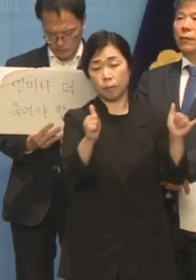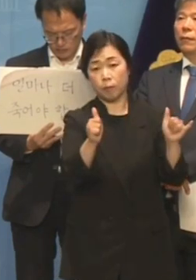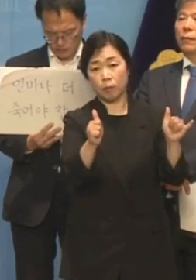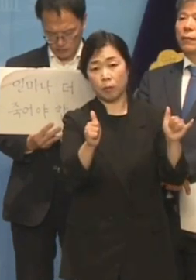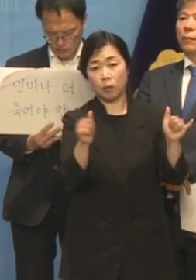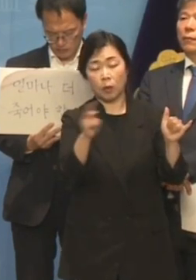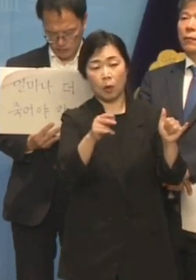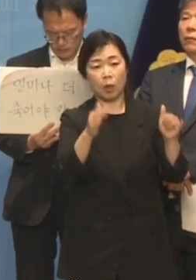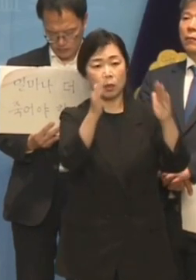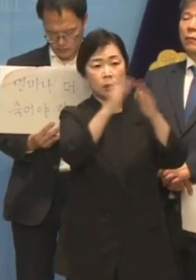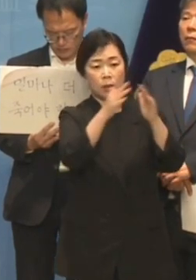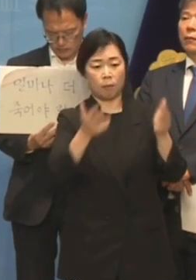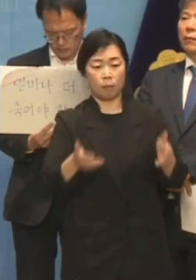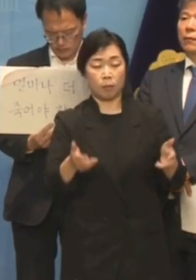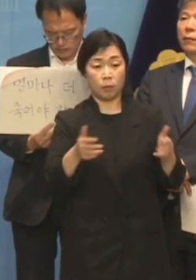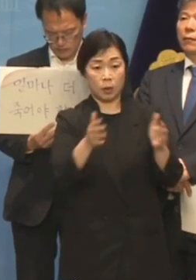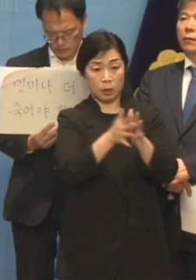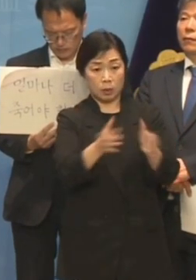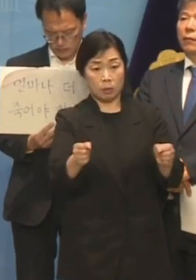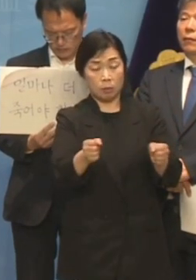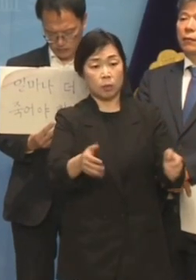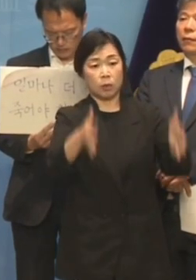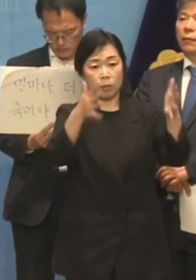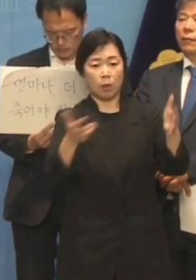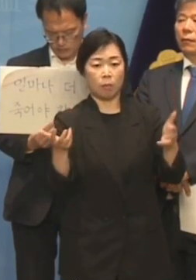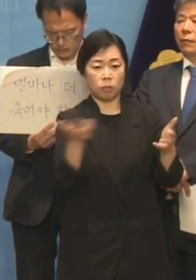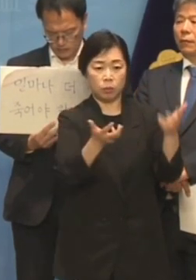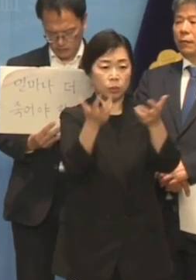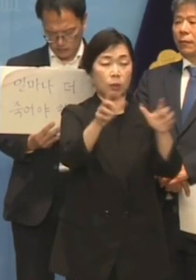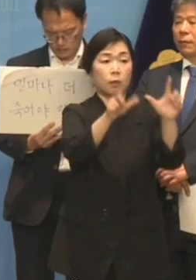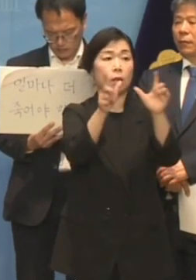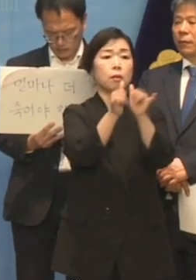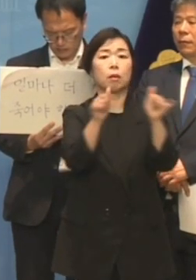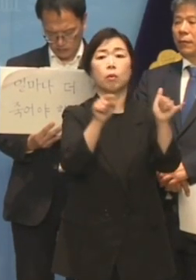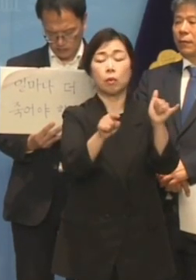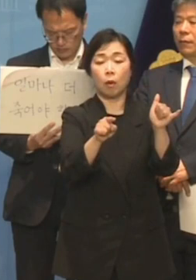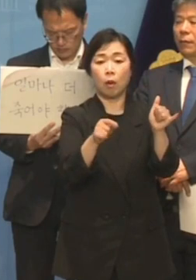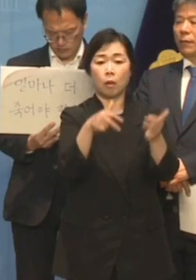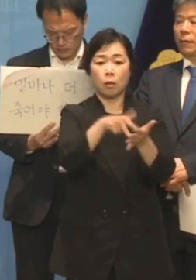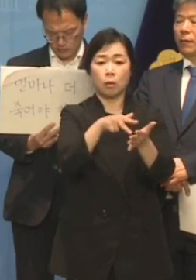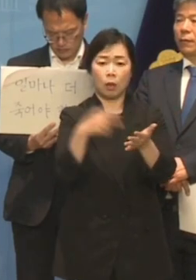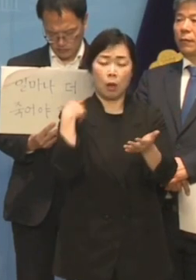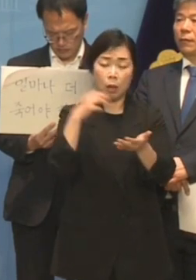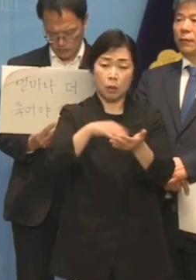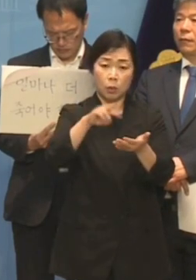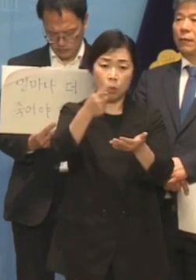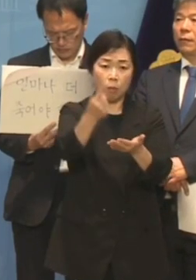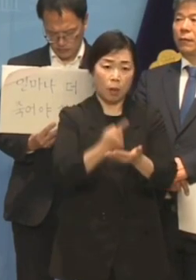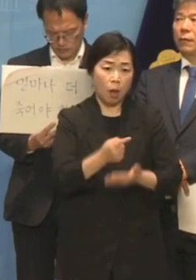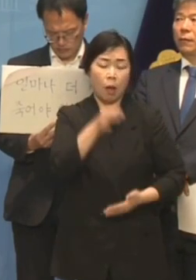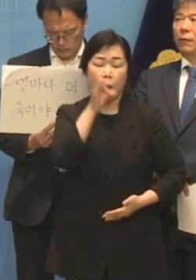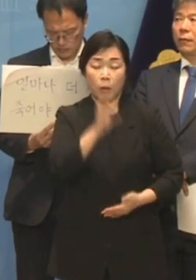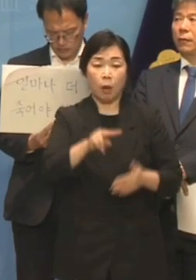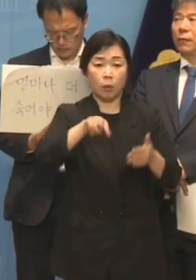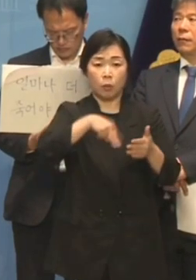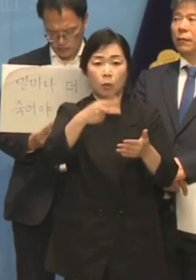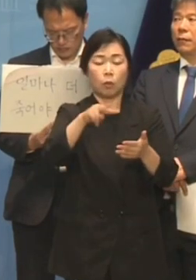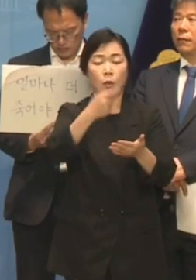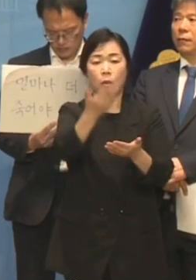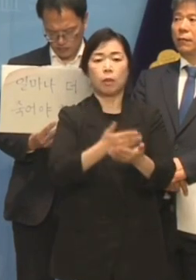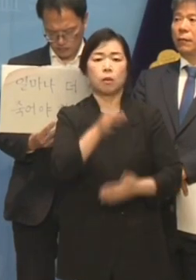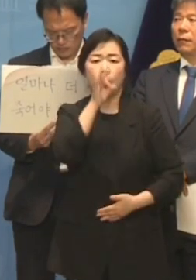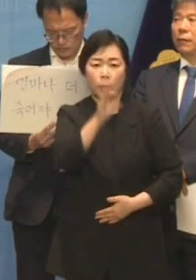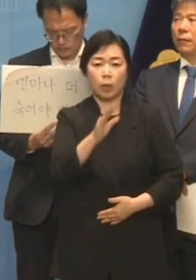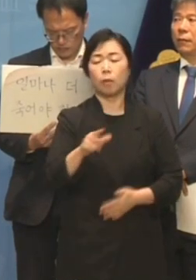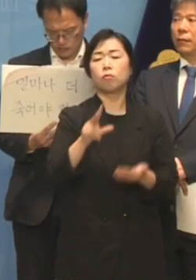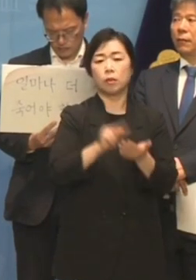다가구 주택에서 본인이 돌려받을 수 있는 돈은 하나도 없었습니다. 사실 지난 10년간 이와 관련된